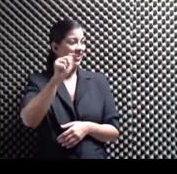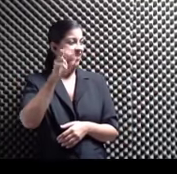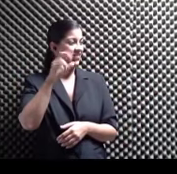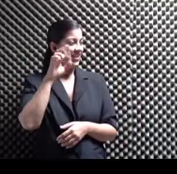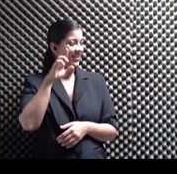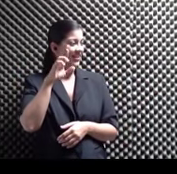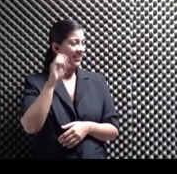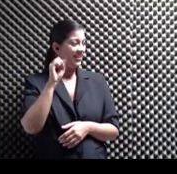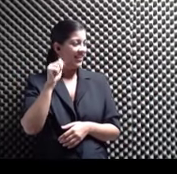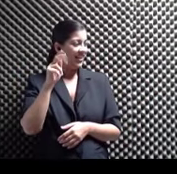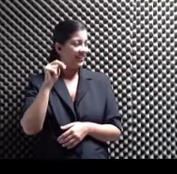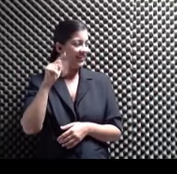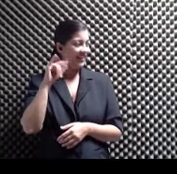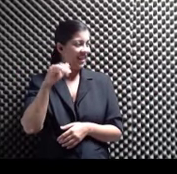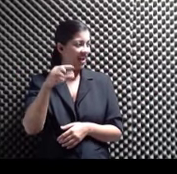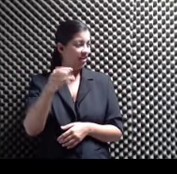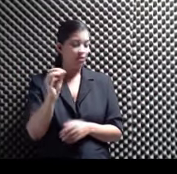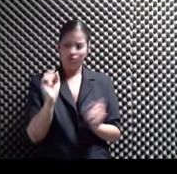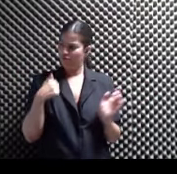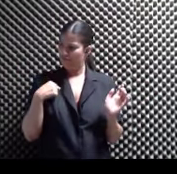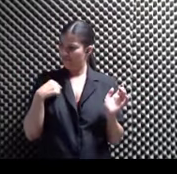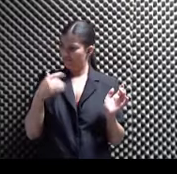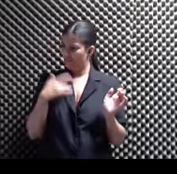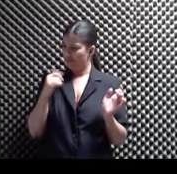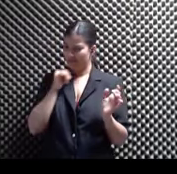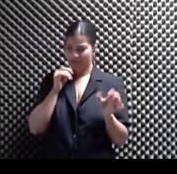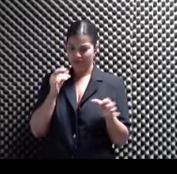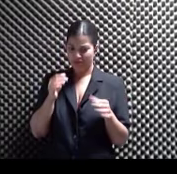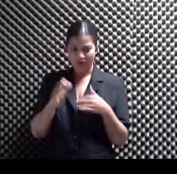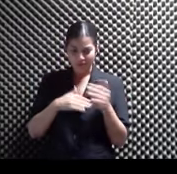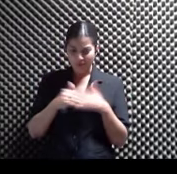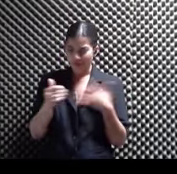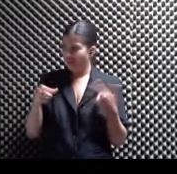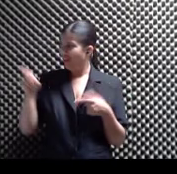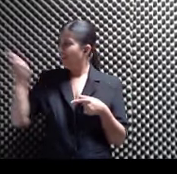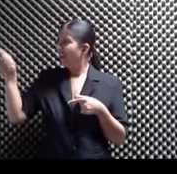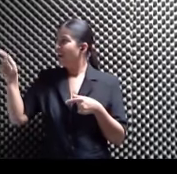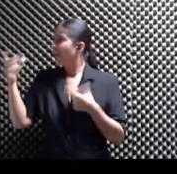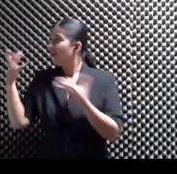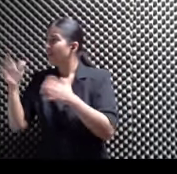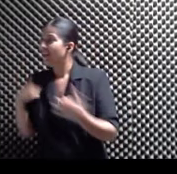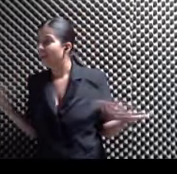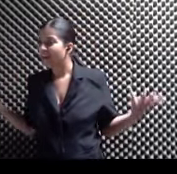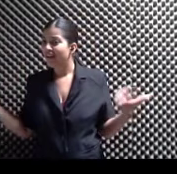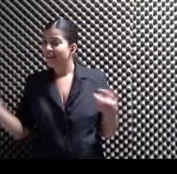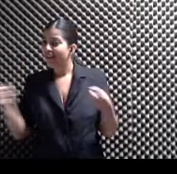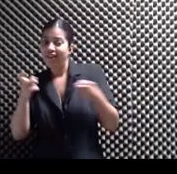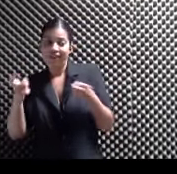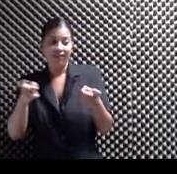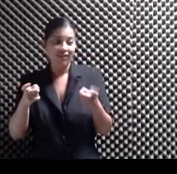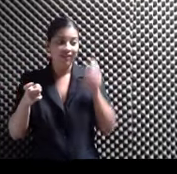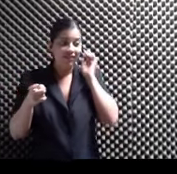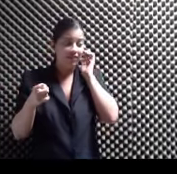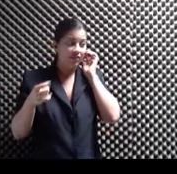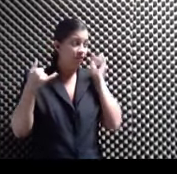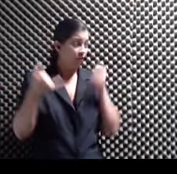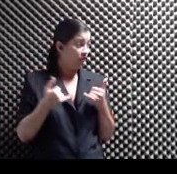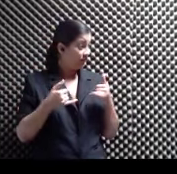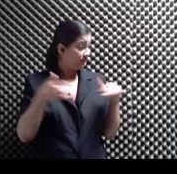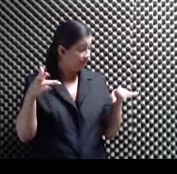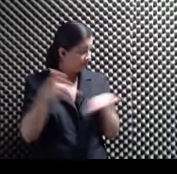Santiago. Yo como que estoy fuera de sitio hoy. No. No me quieren en la cabina en coordinación. No me... Y me sacaron temprano para que me